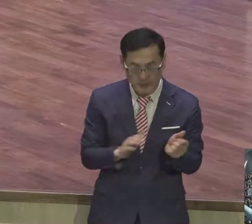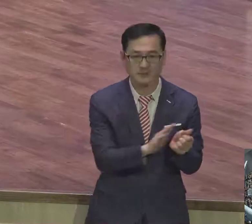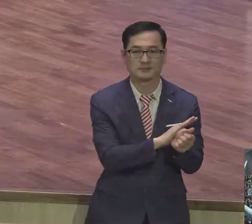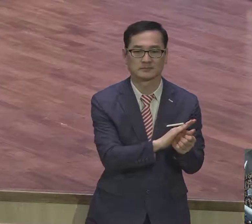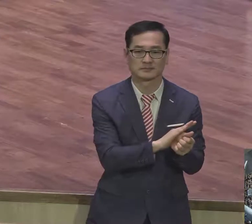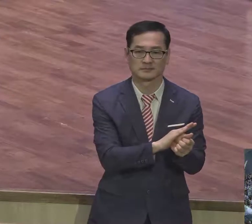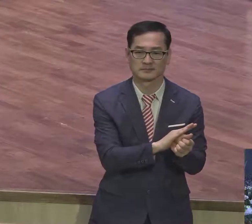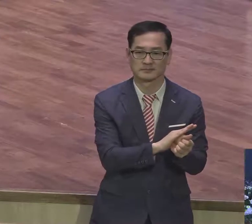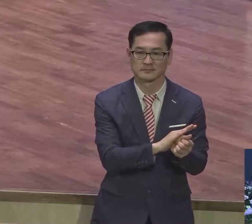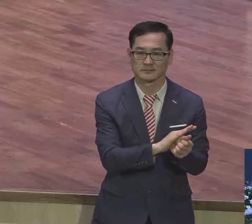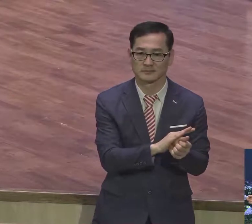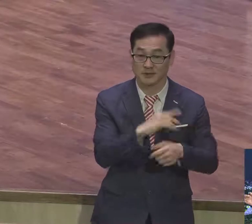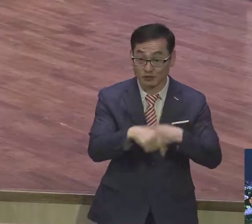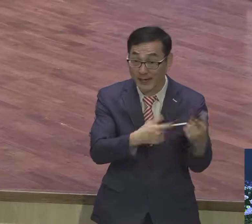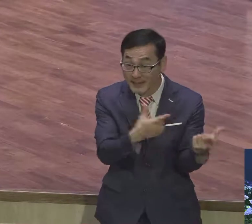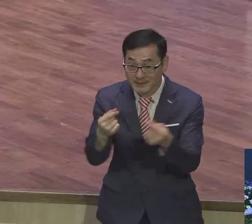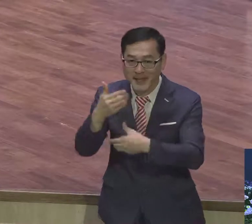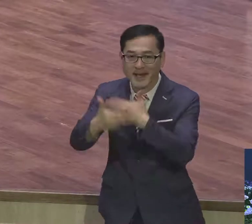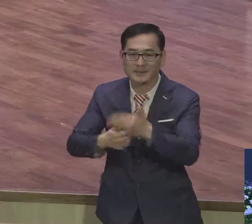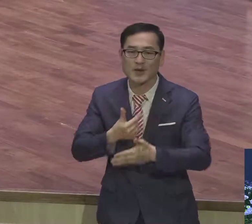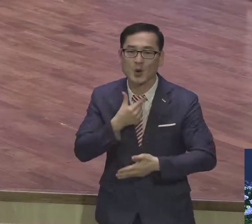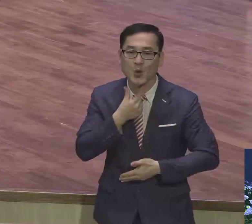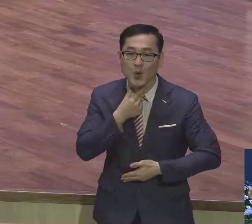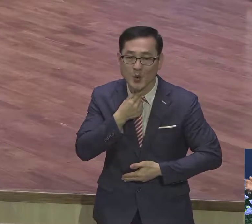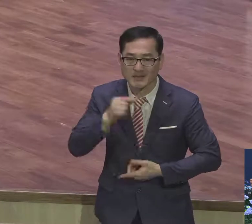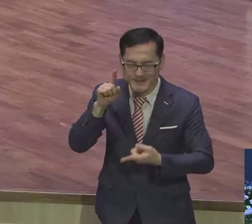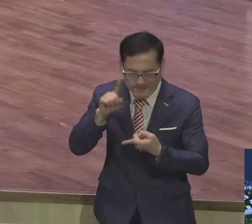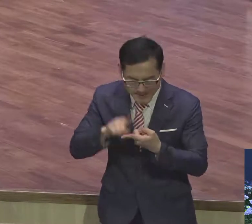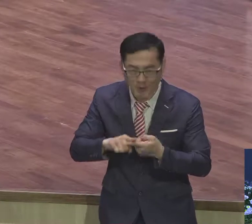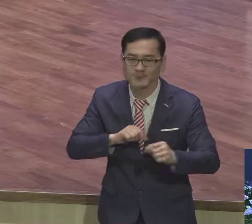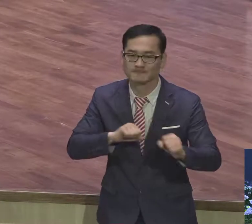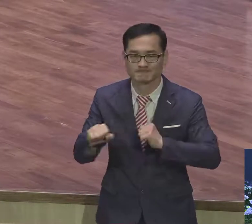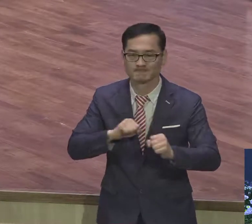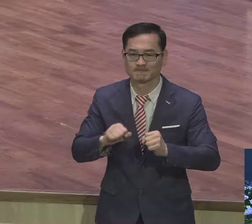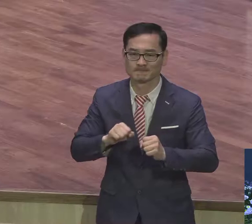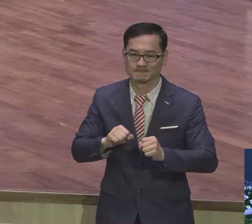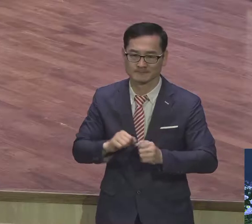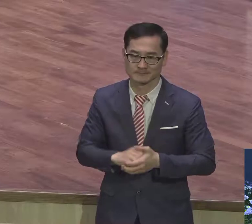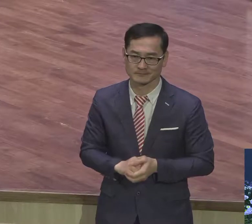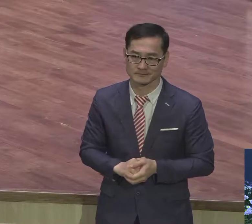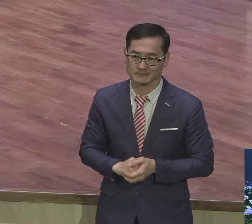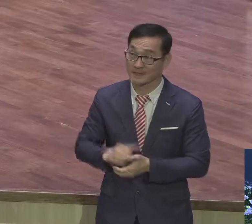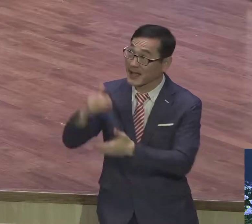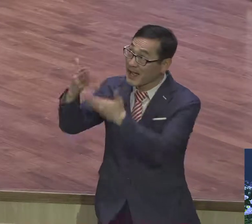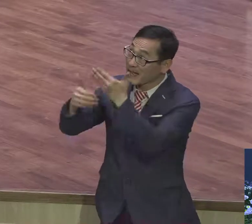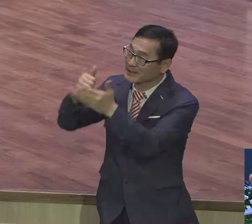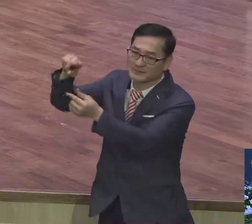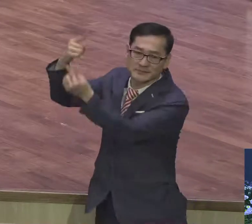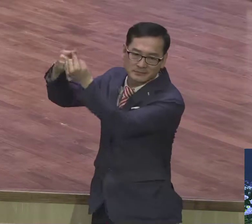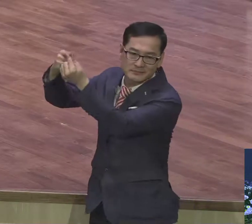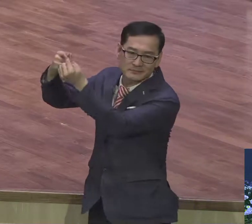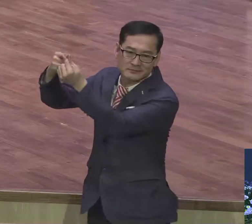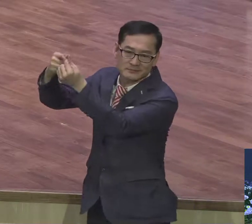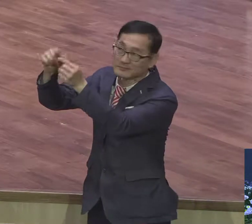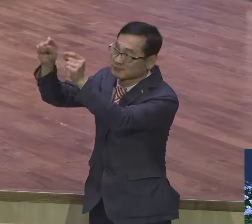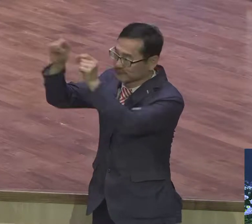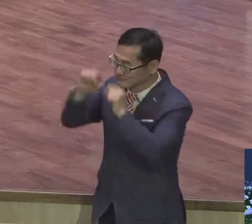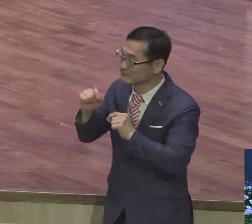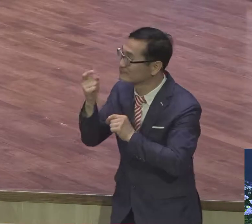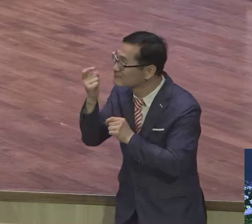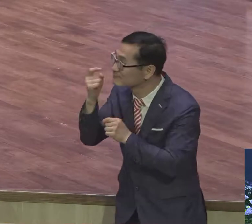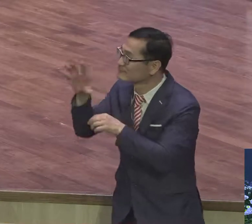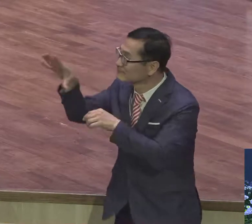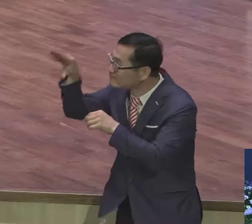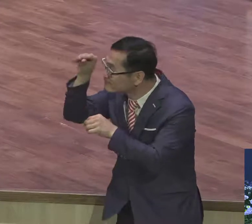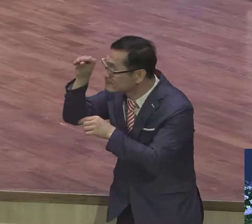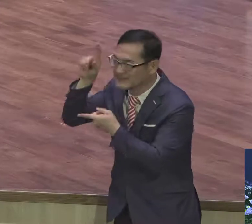하나님이 하시는 거 보고 따라가게 돼요 앞장서서 금방적 성령보다 앞서면 안 돼요 내 자리 났다고 내 생각 그렇게